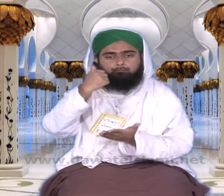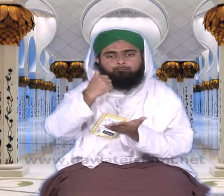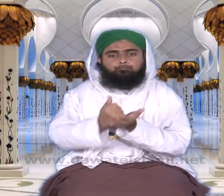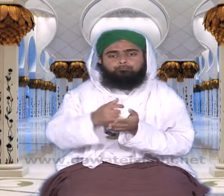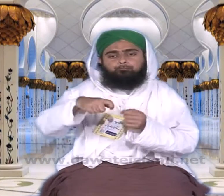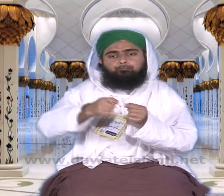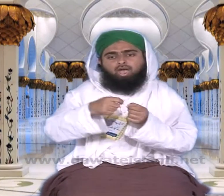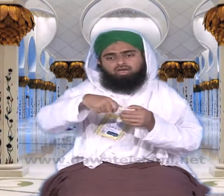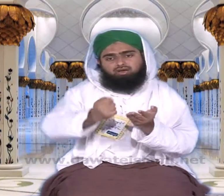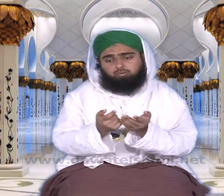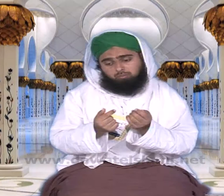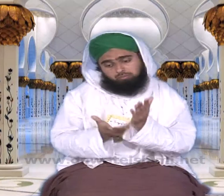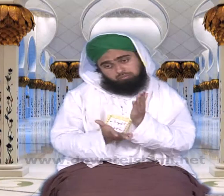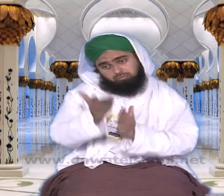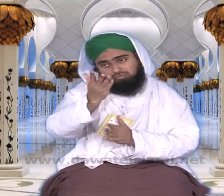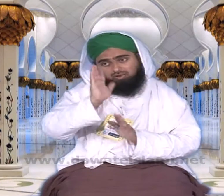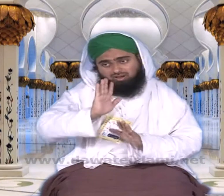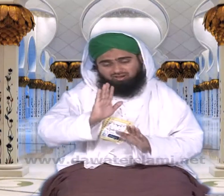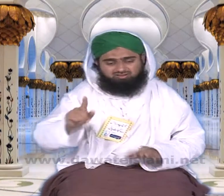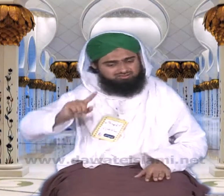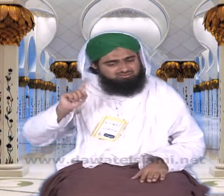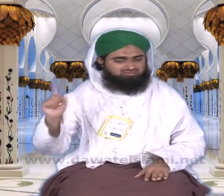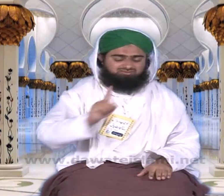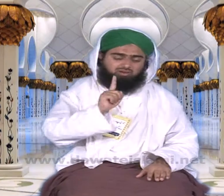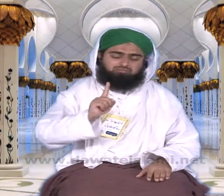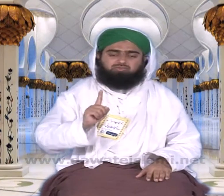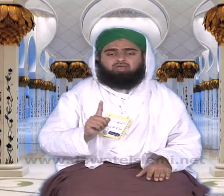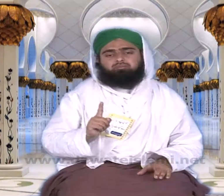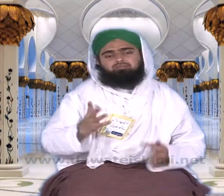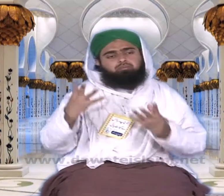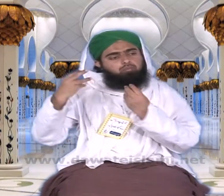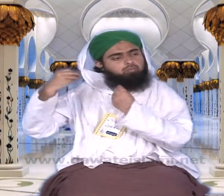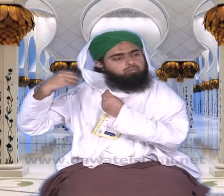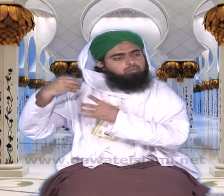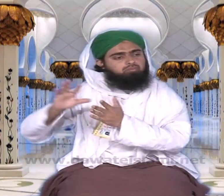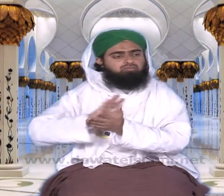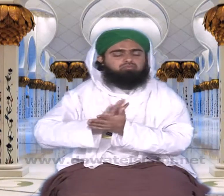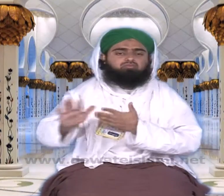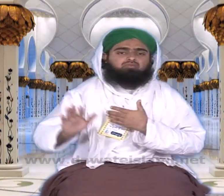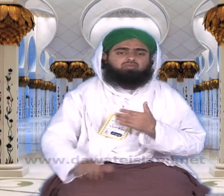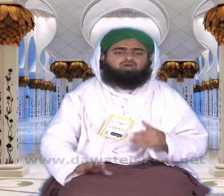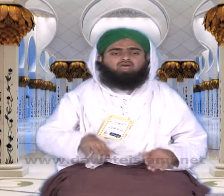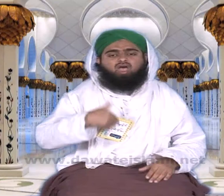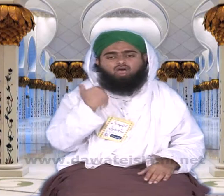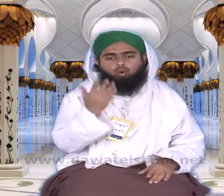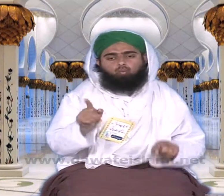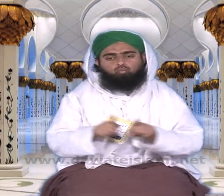بہت سارا بیک بیلنس جو اس نے کیا تھا وہ سارا کے سارا یہی دھرہ کا دھرہ رہ گیا اور